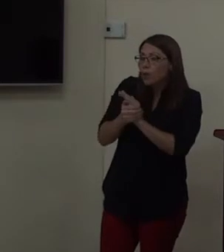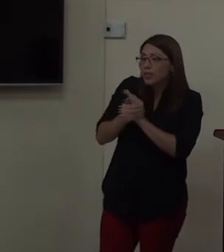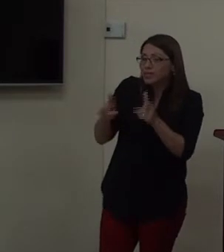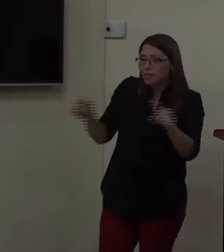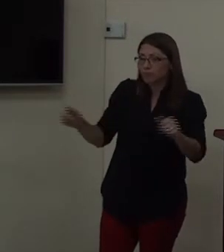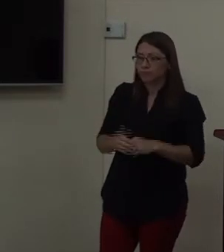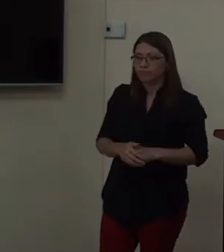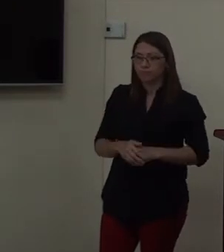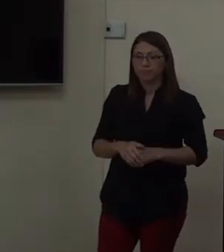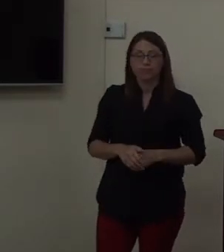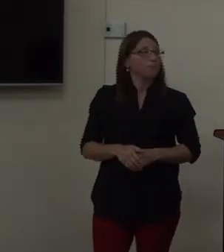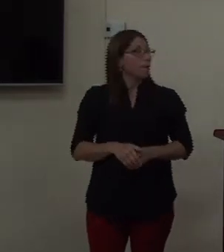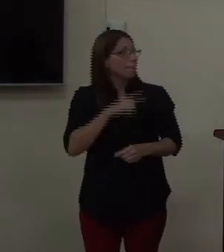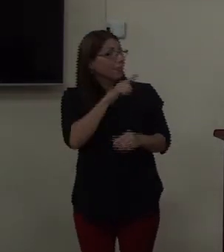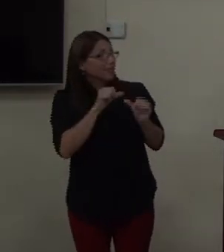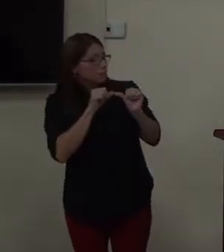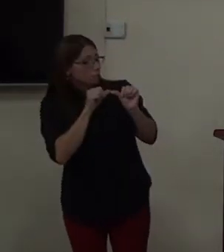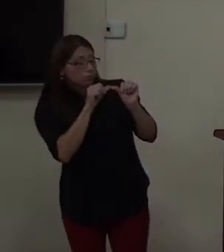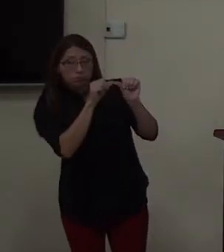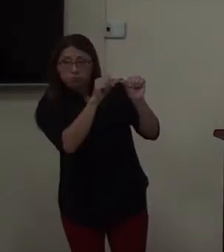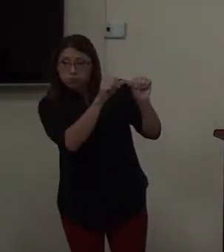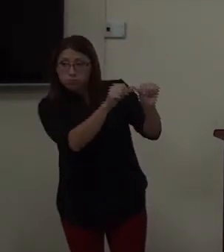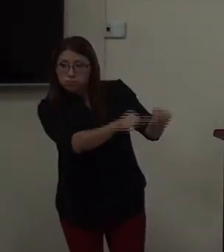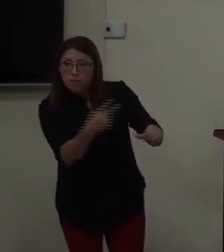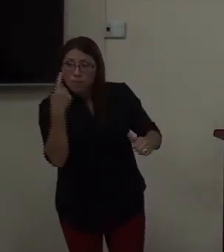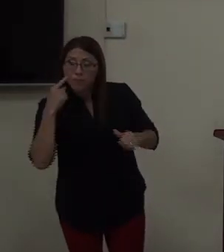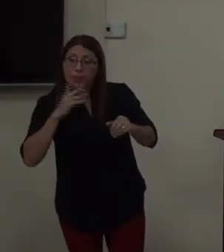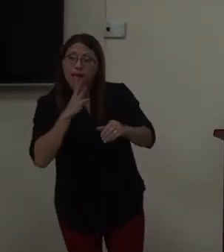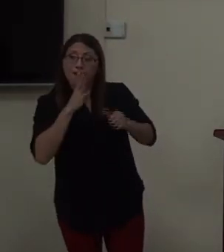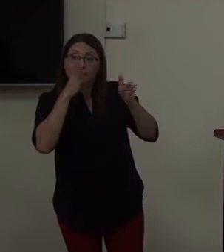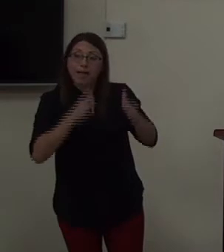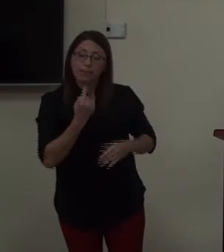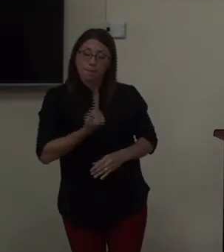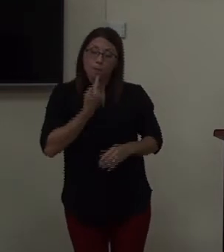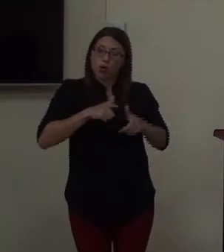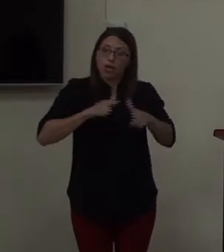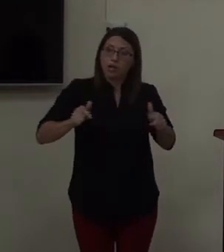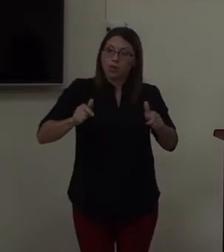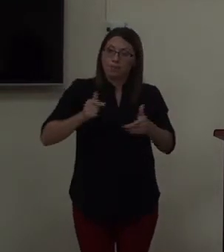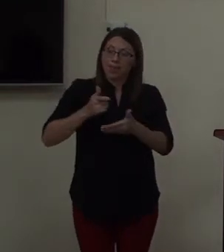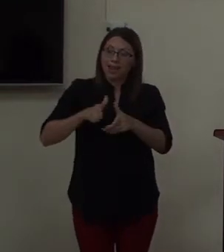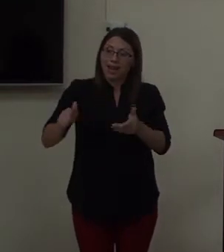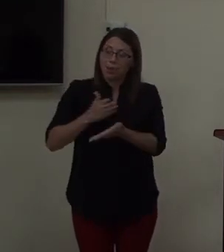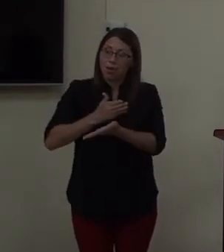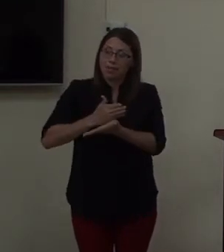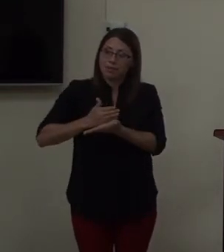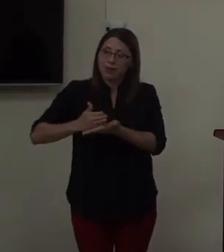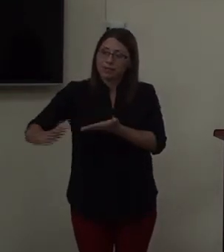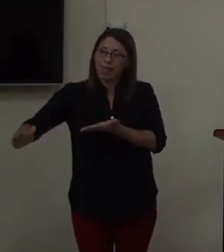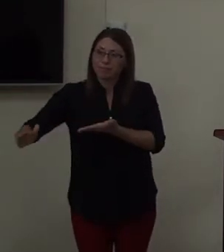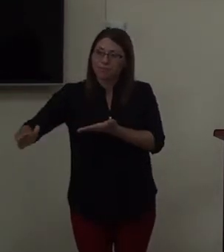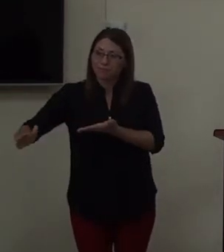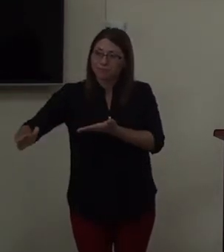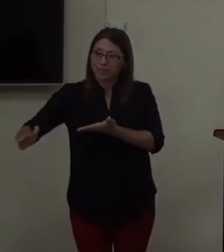exclusivamente. En este continuo nosotros nos vamos a encontrar el hablante monolingüe en la lengua desplazada. En el caso de Costa Rica,